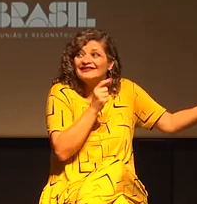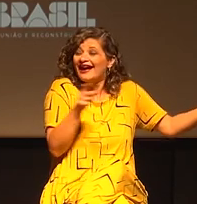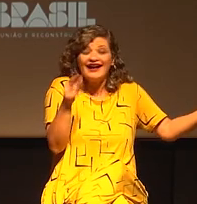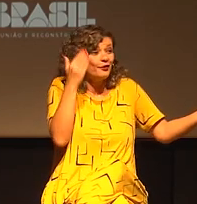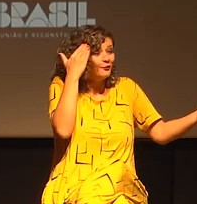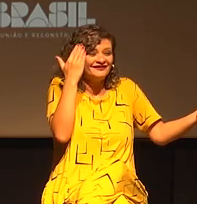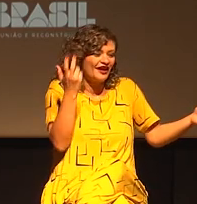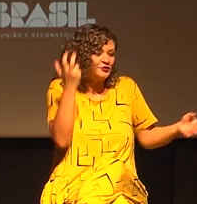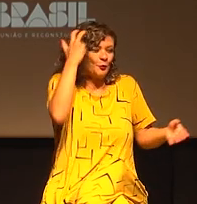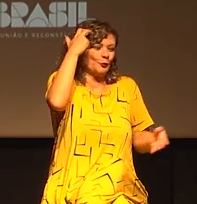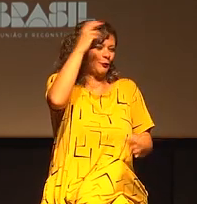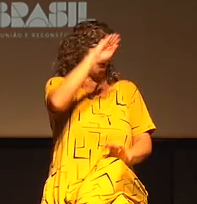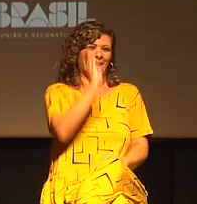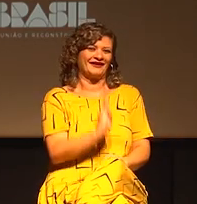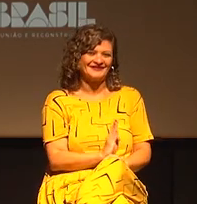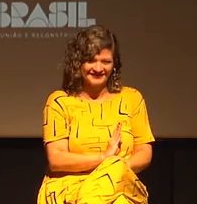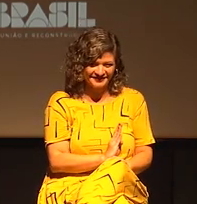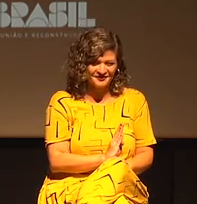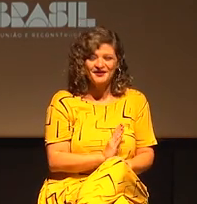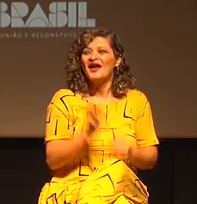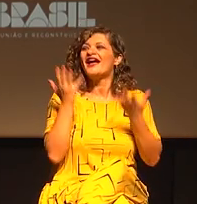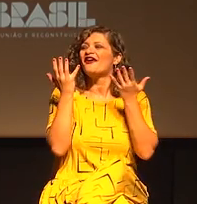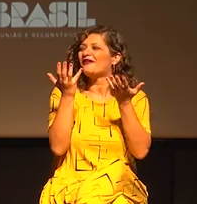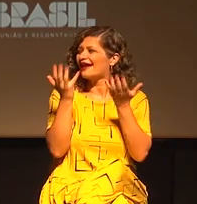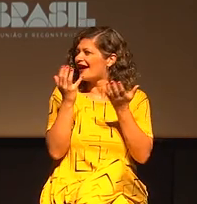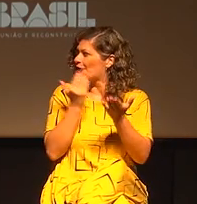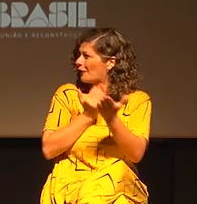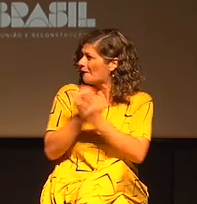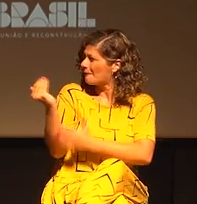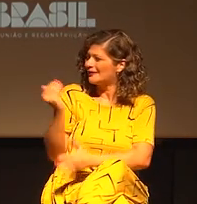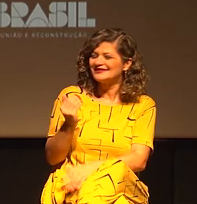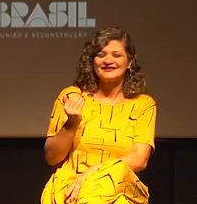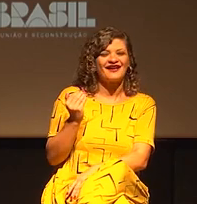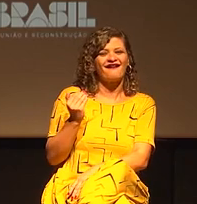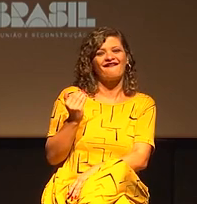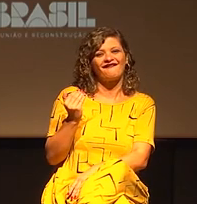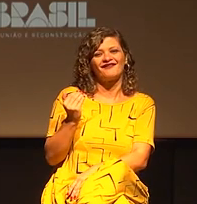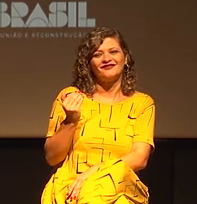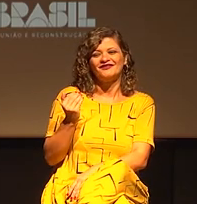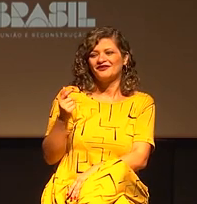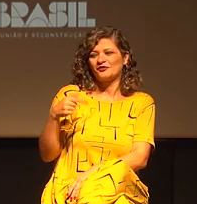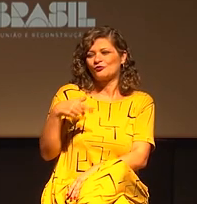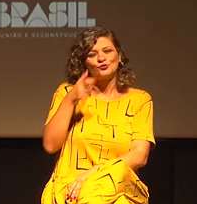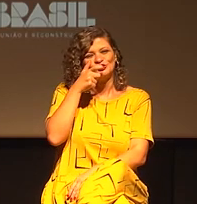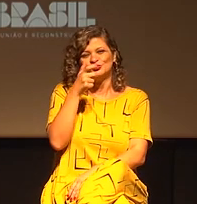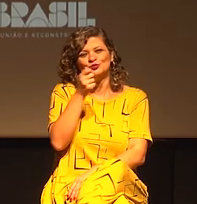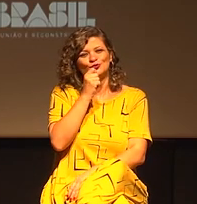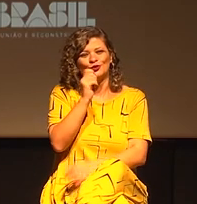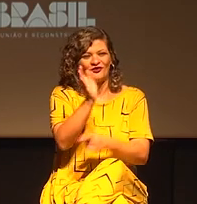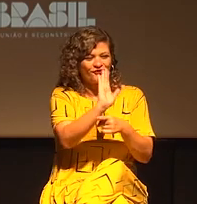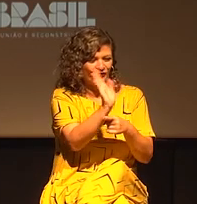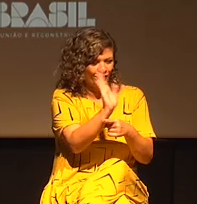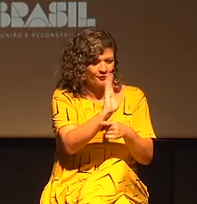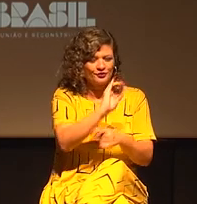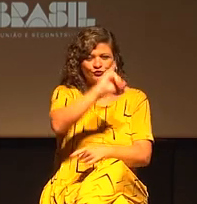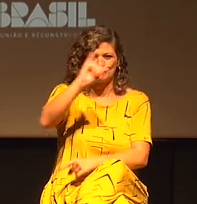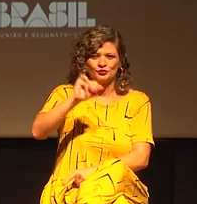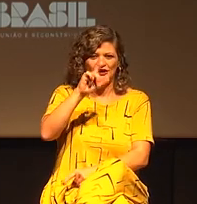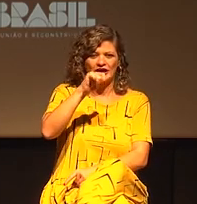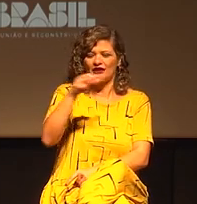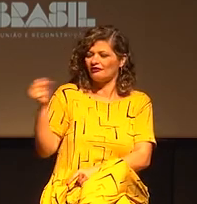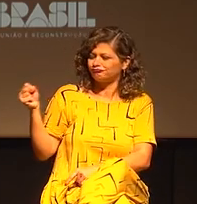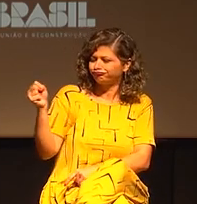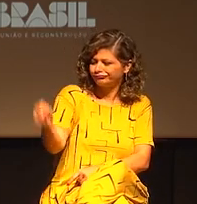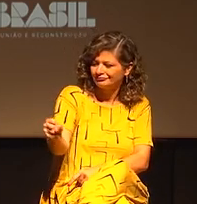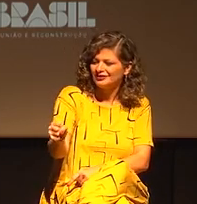né então assim eu queria começar a rodada como a Ju não viu os filmes né te colocaram aqui Ju de repente você